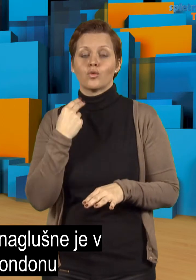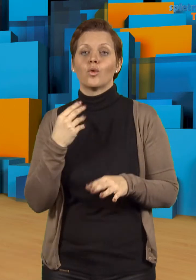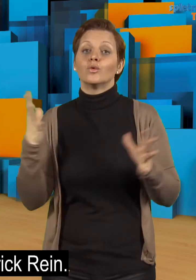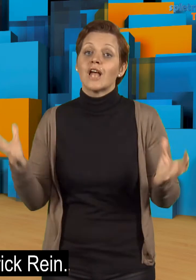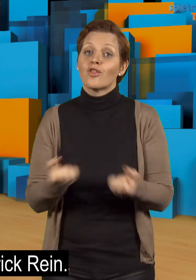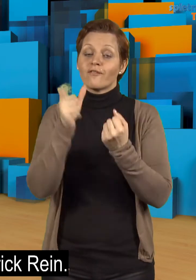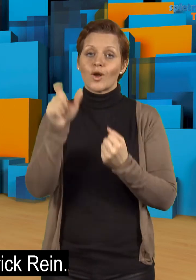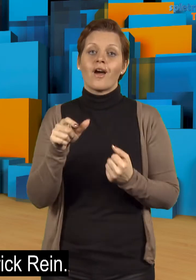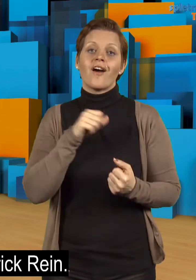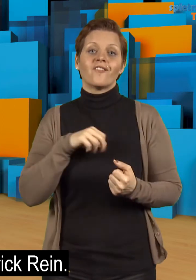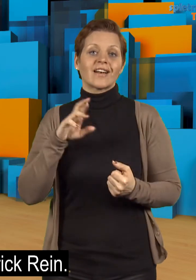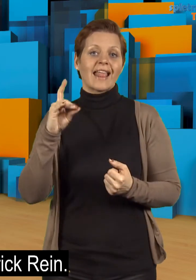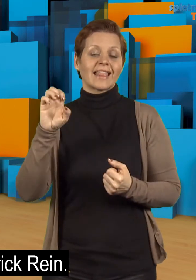Ryan.